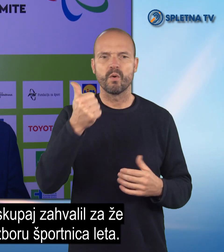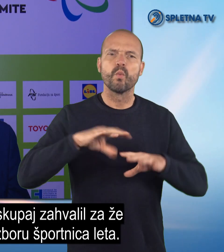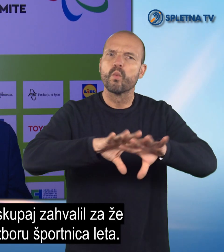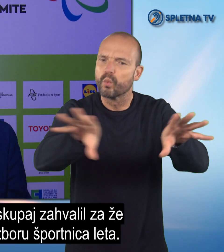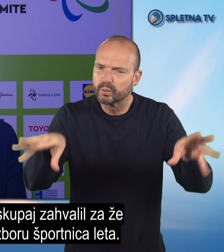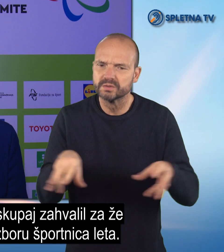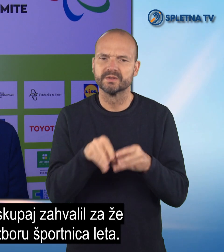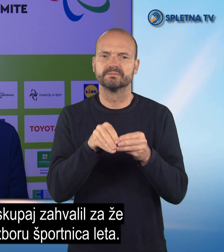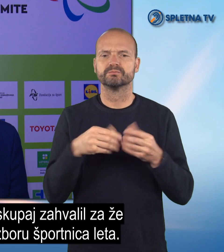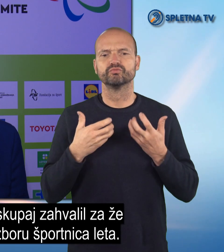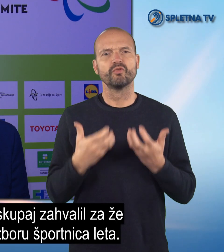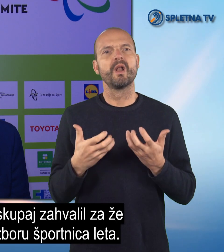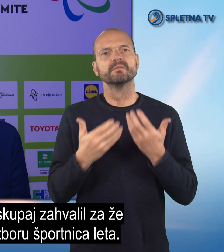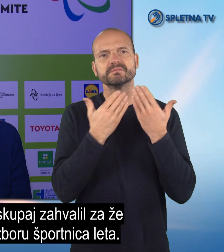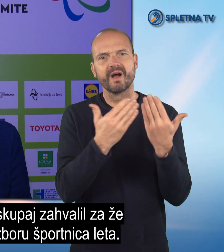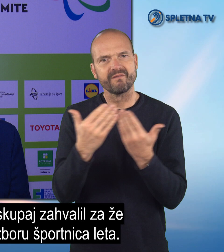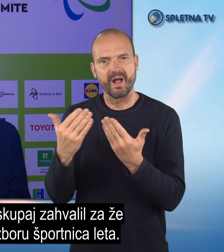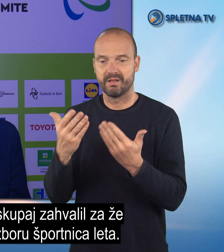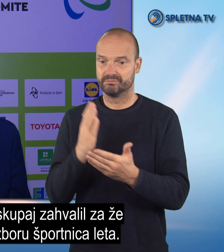Najprej bi se vsem skupaj zahvalil za